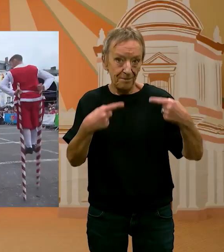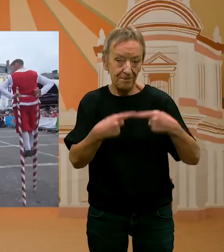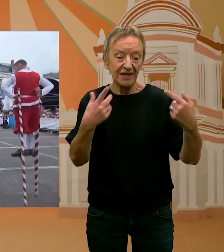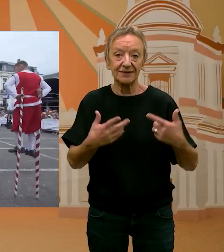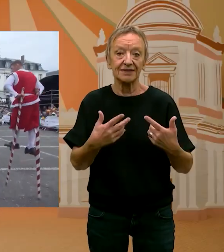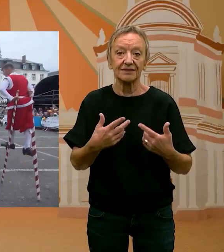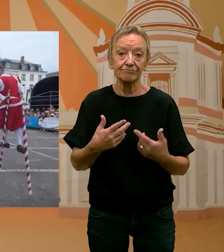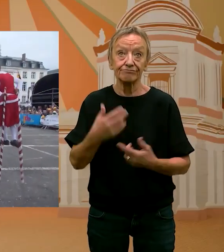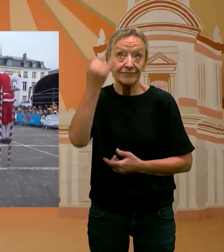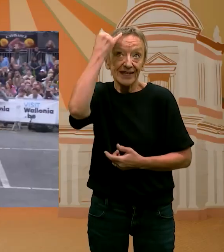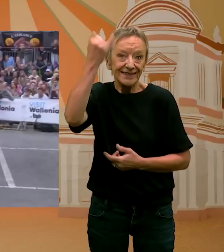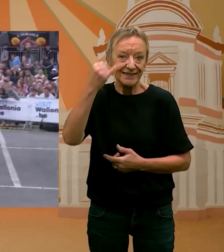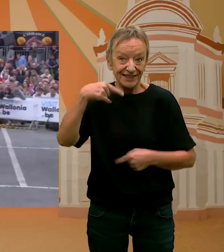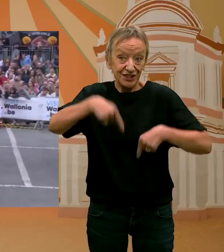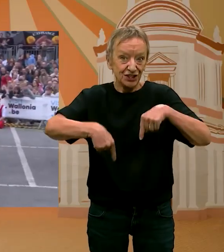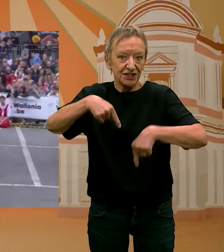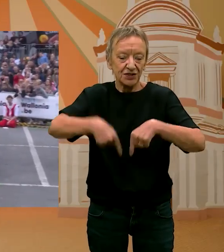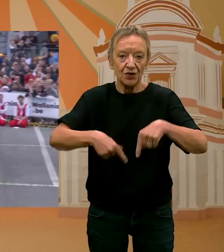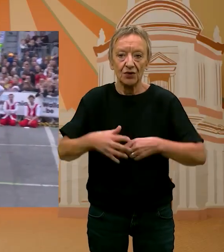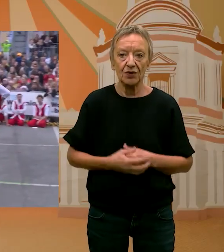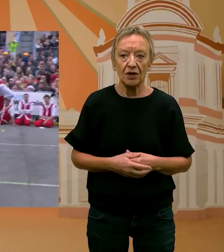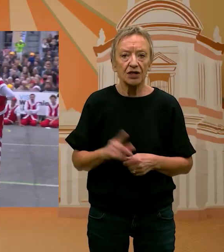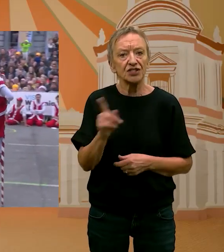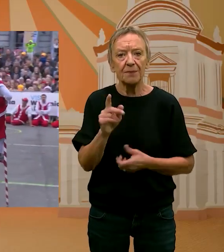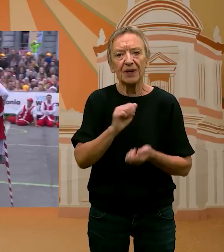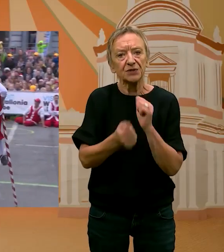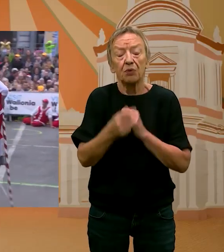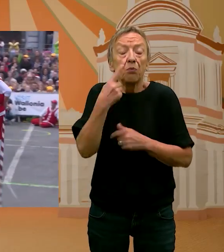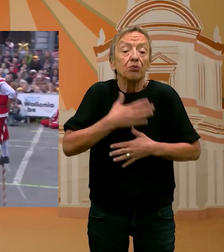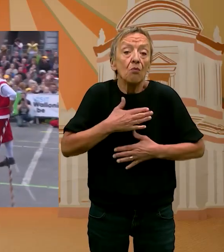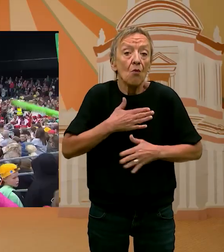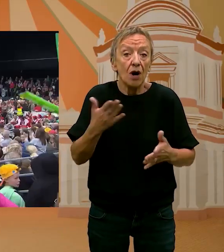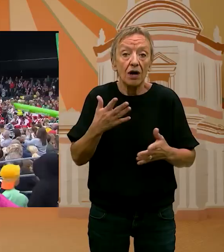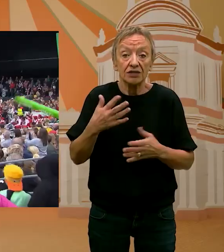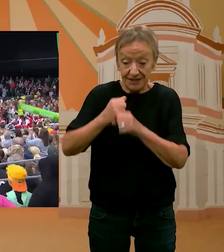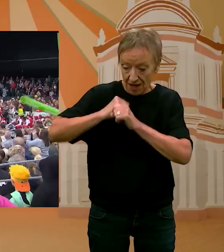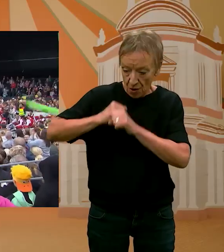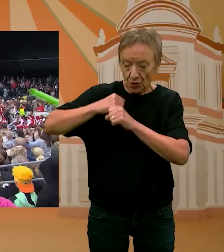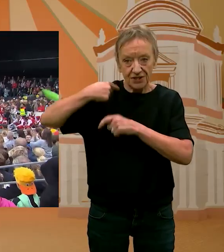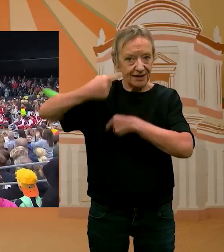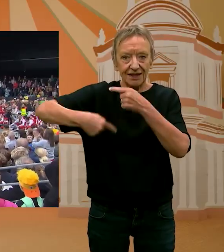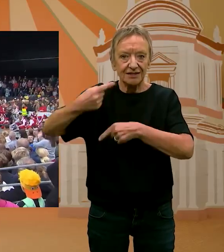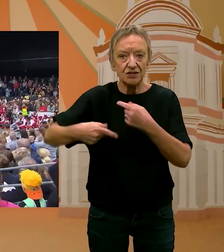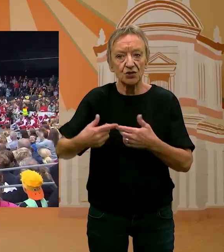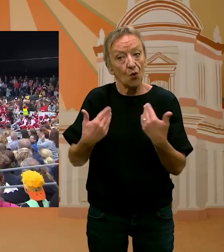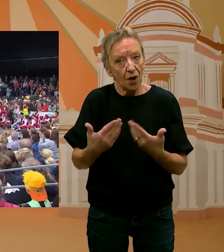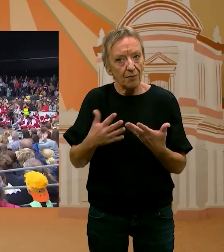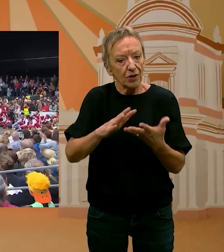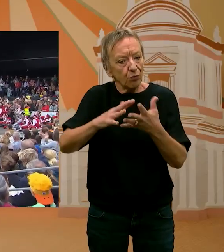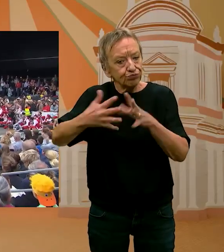fédération, il n'y a pas de chaque ville. Ça reste pour moi vraiment une tradition ancienne, remis au goût du jour, puisqu'évidemment les échasseurs d'époque